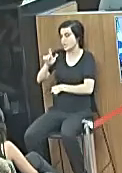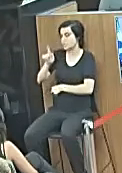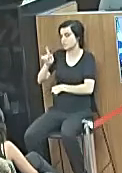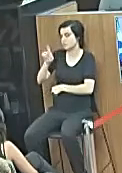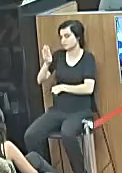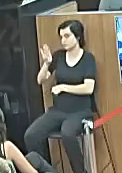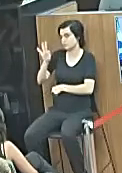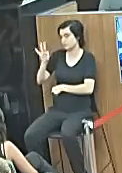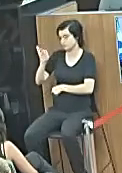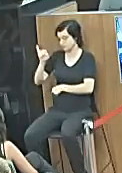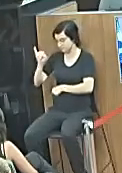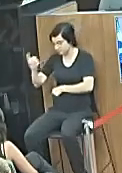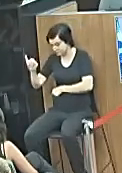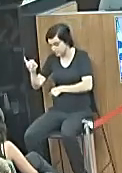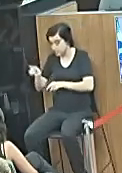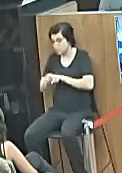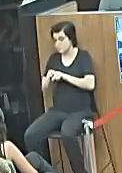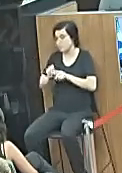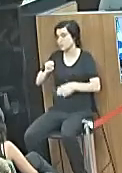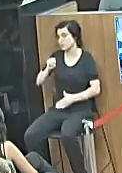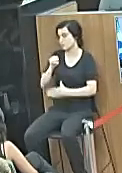defensoria pública